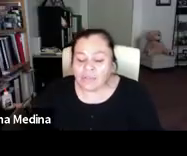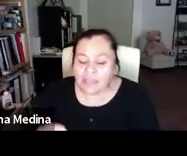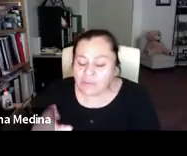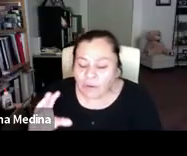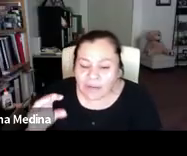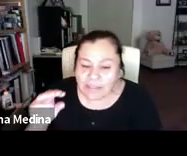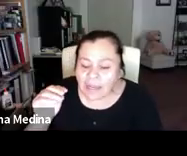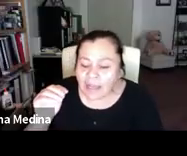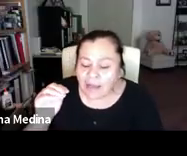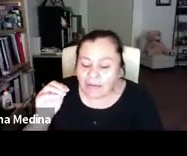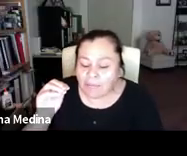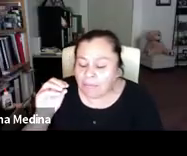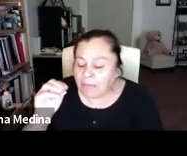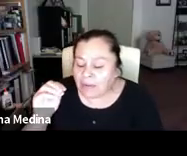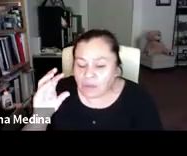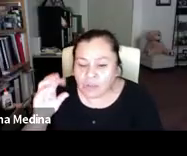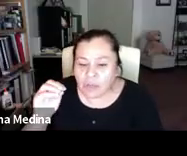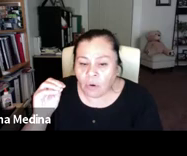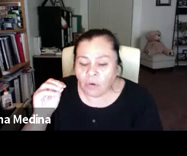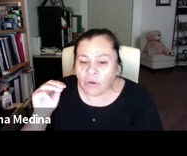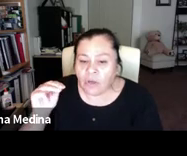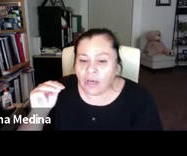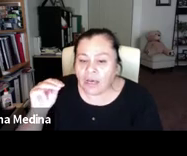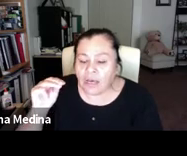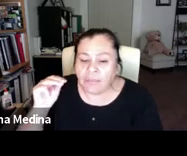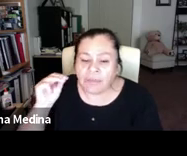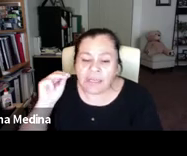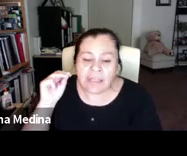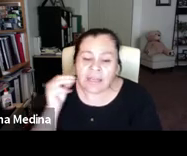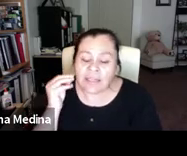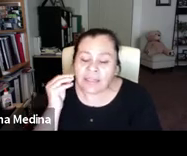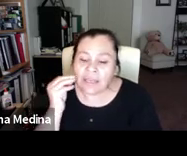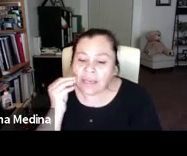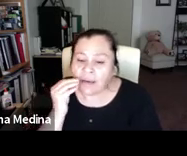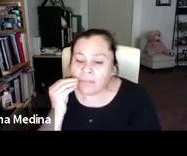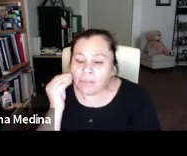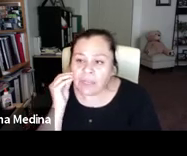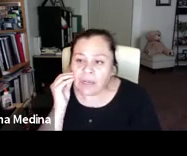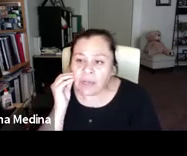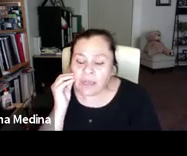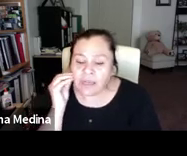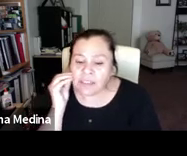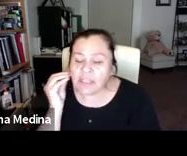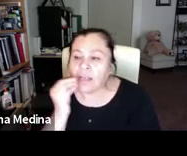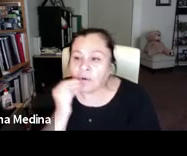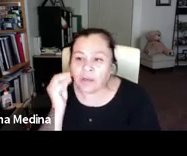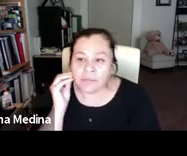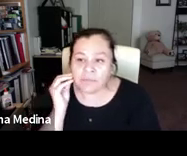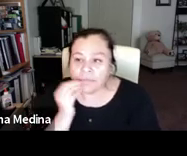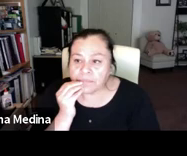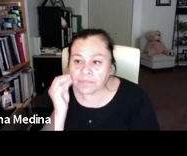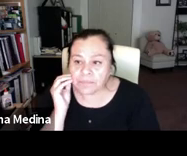casa, ustedes vuelven a hacer la maravillosa O y la traen del cachete a la